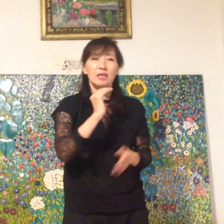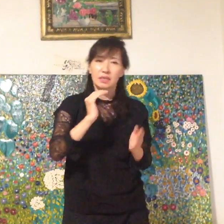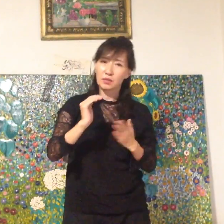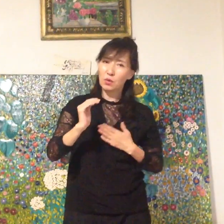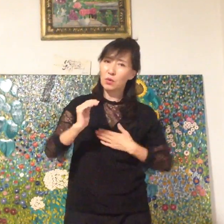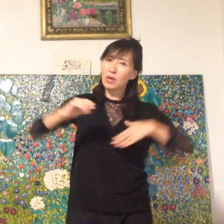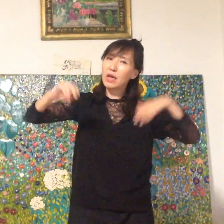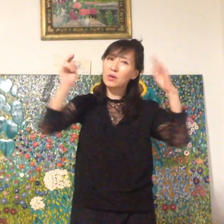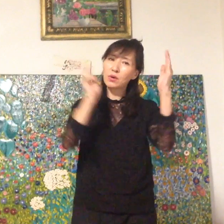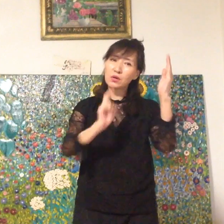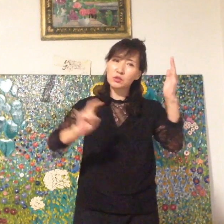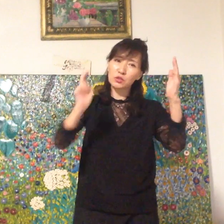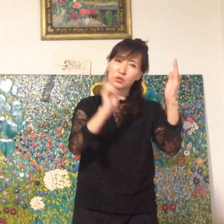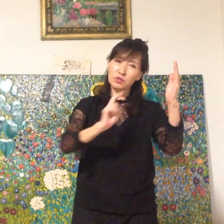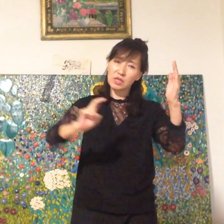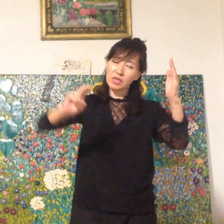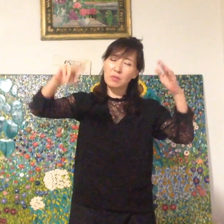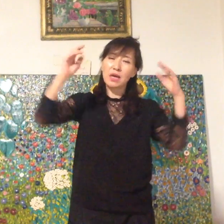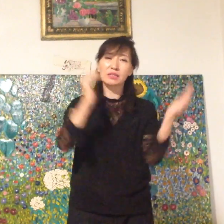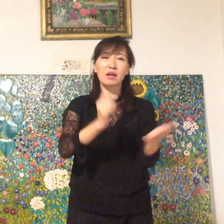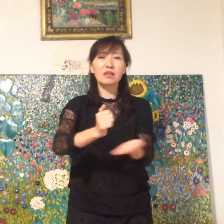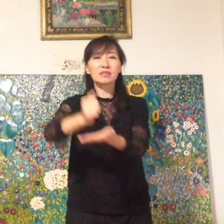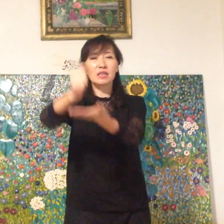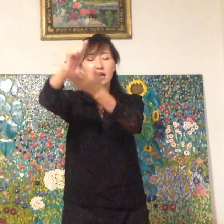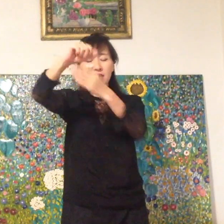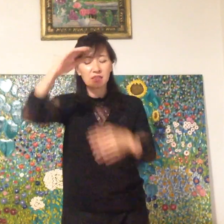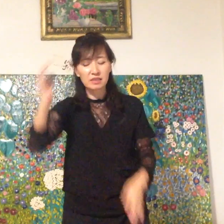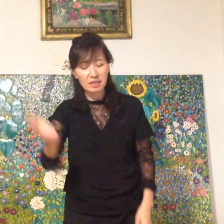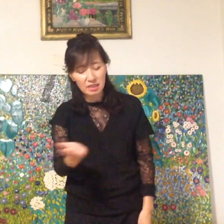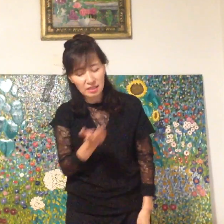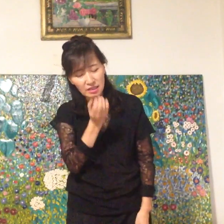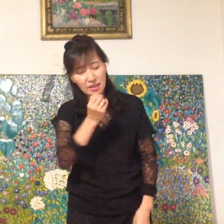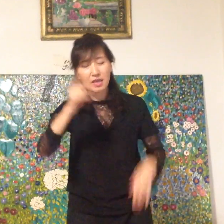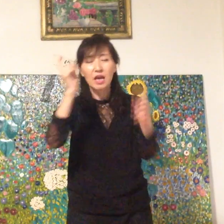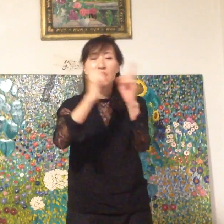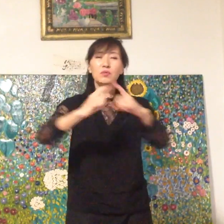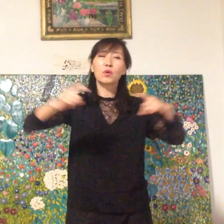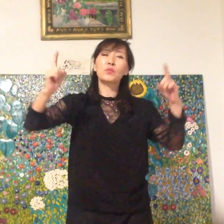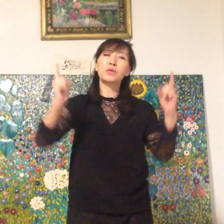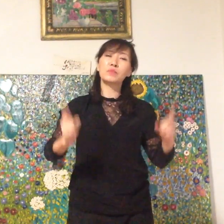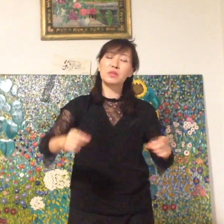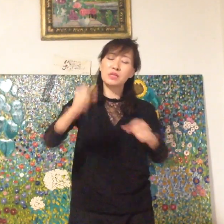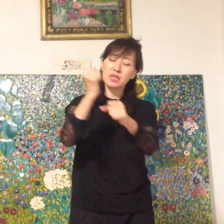노래도 주님의 성전을 칠리 높이 뜰